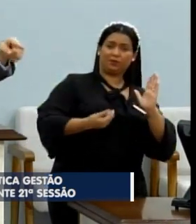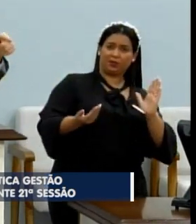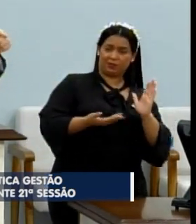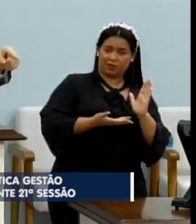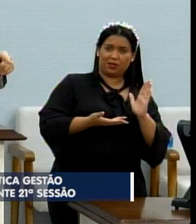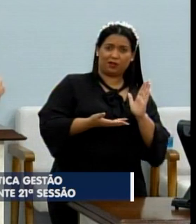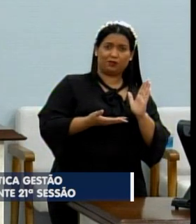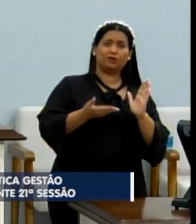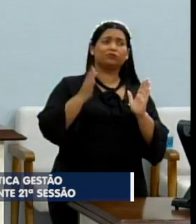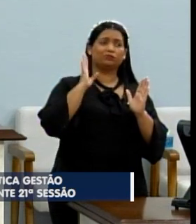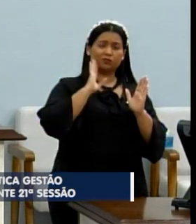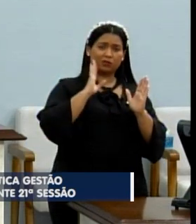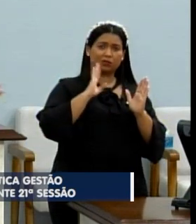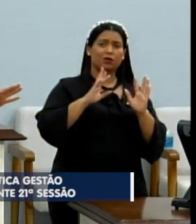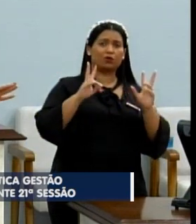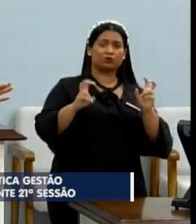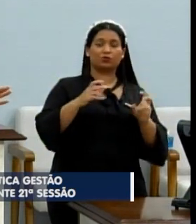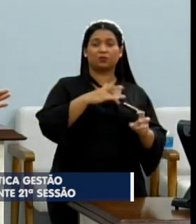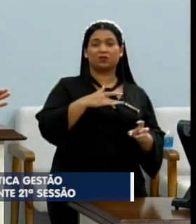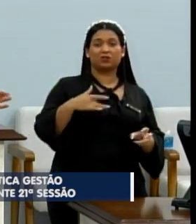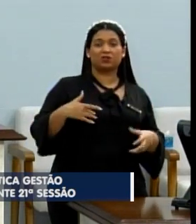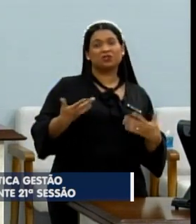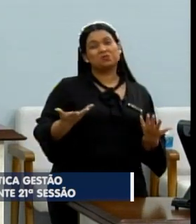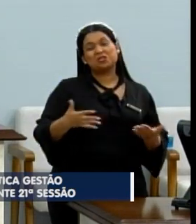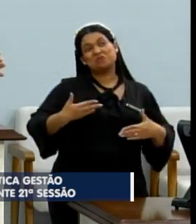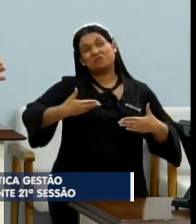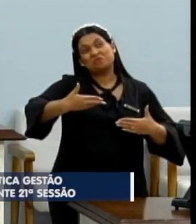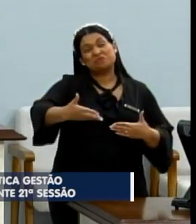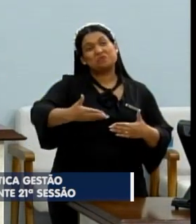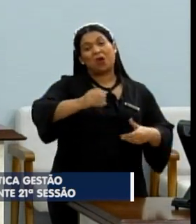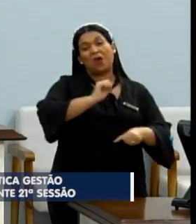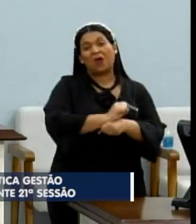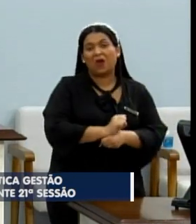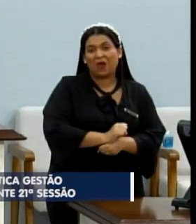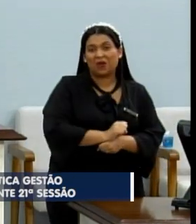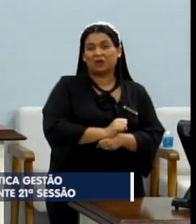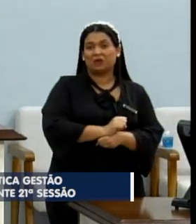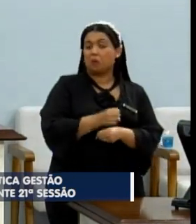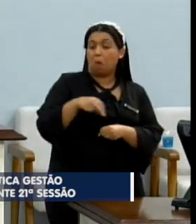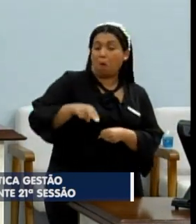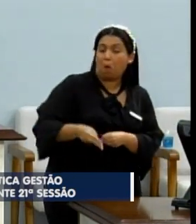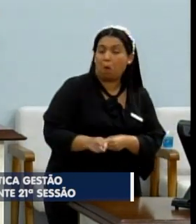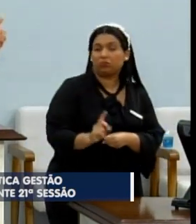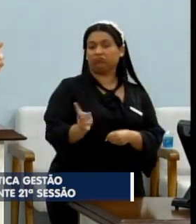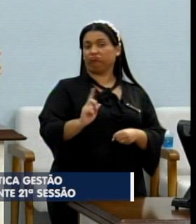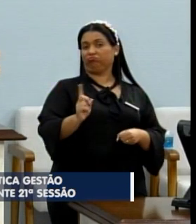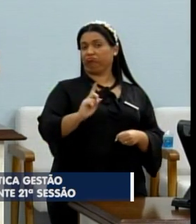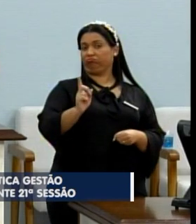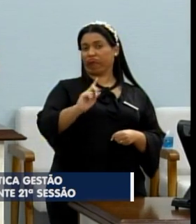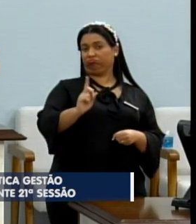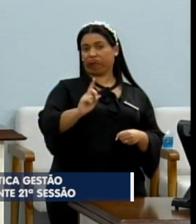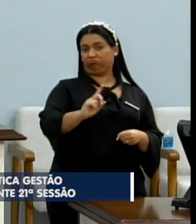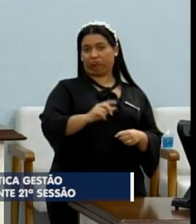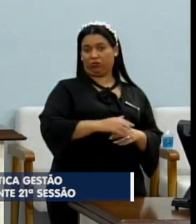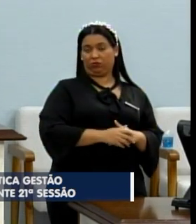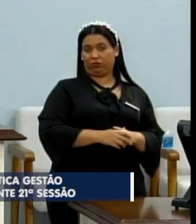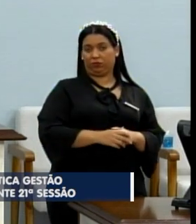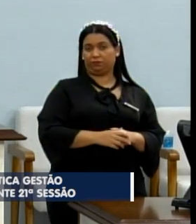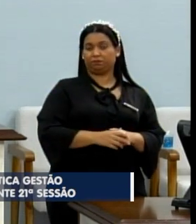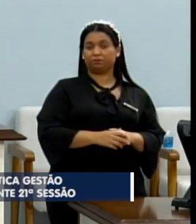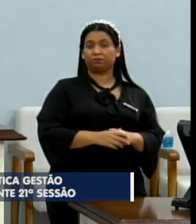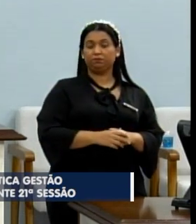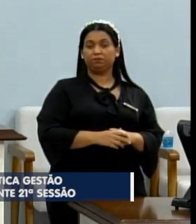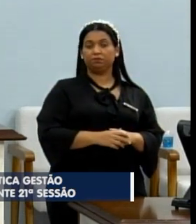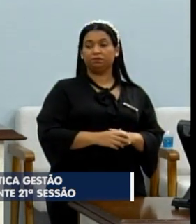foi o caso essa da Saúde mas depois esfria não relata Não aprofunda mais não cumpre um papel né